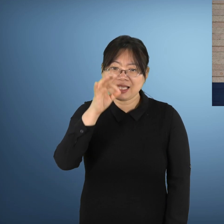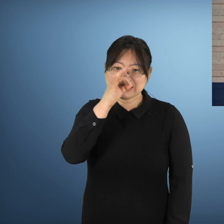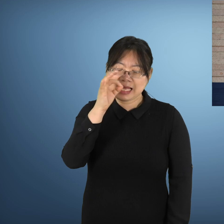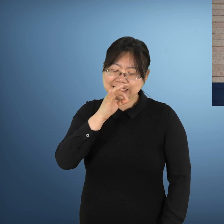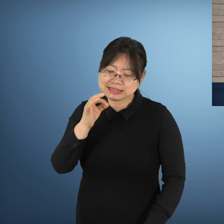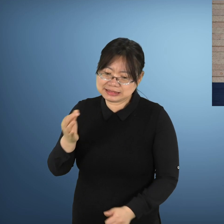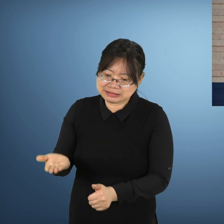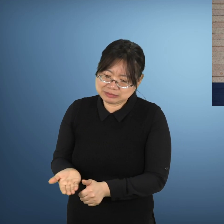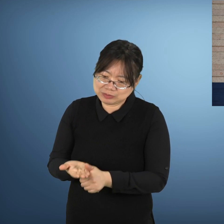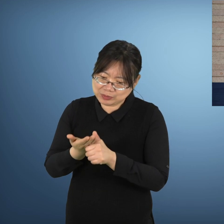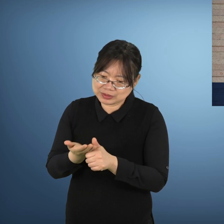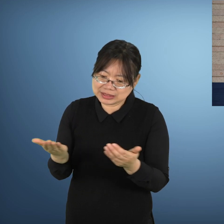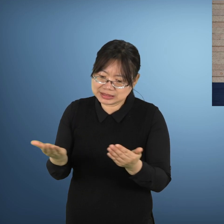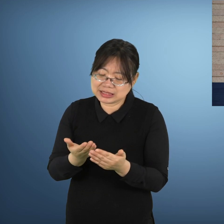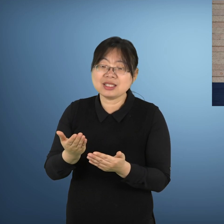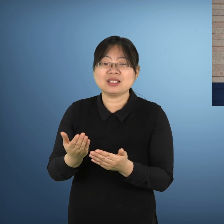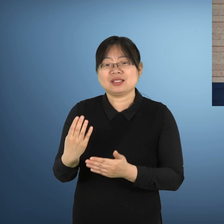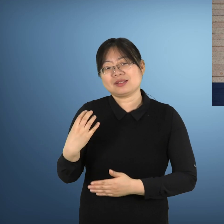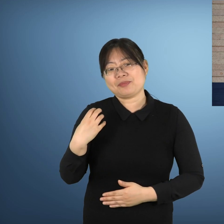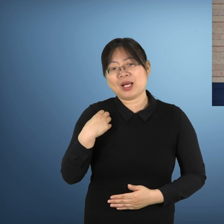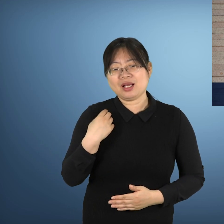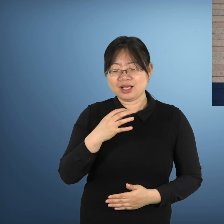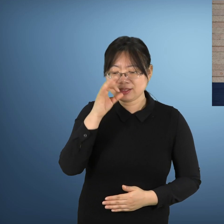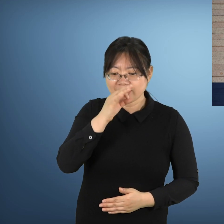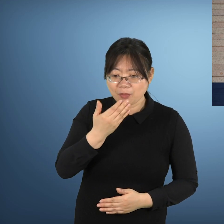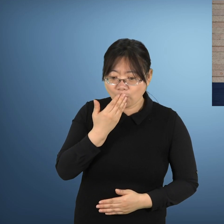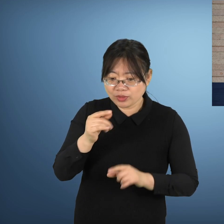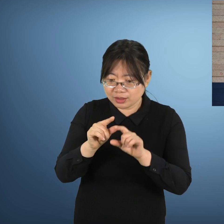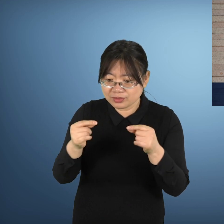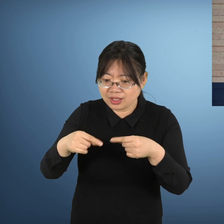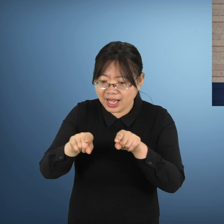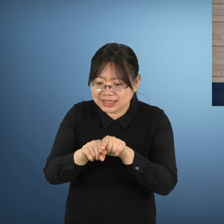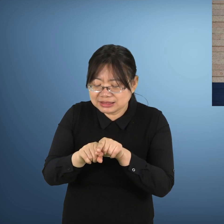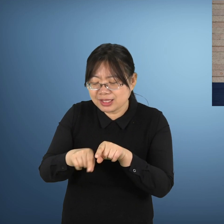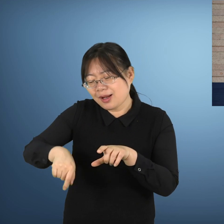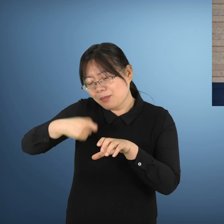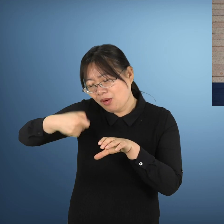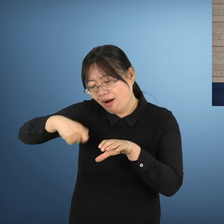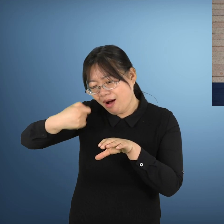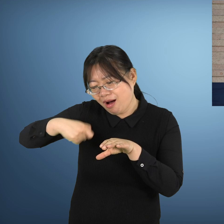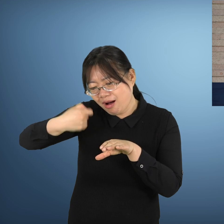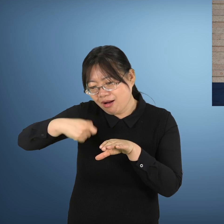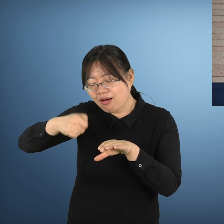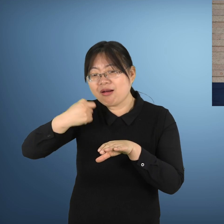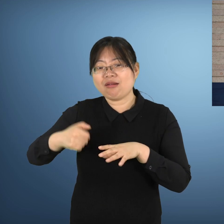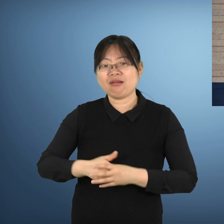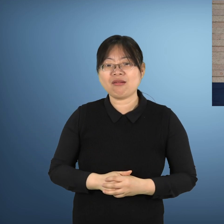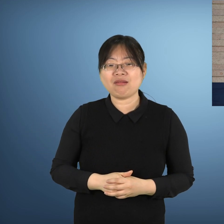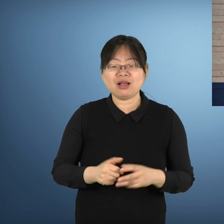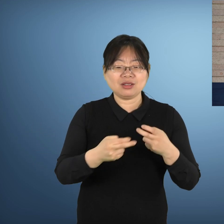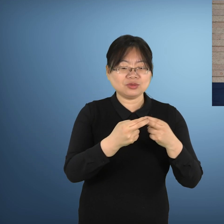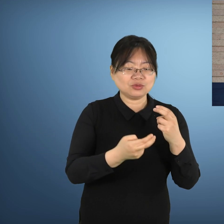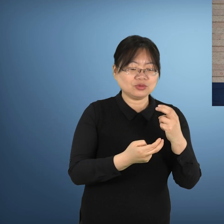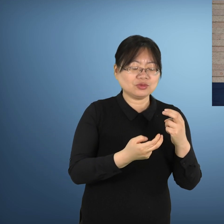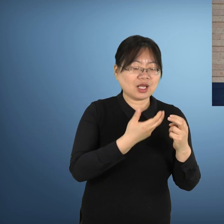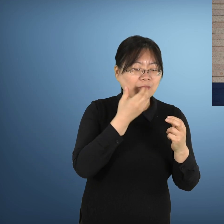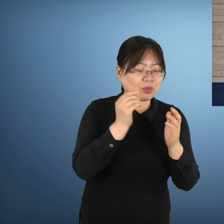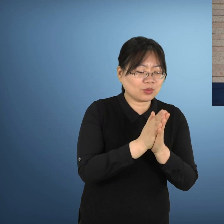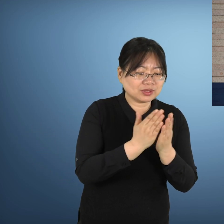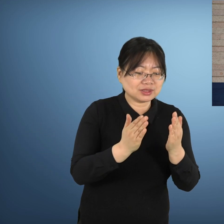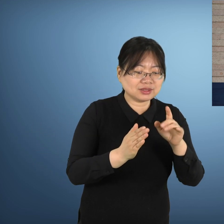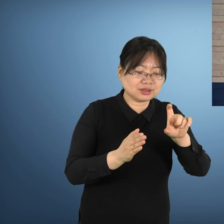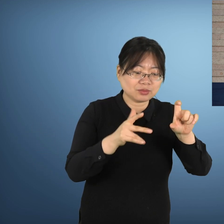돼지치기가 됩니다. 그리고 돼지들이 먹는 음식을 같이 먹어요. 우리 누가복음 15장 한번